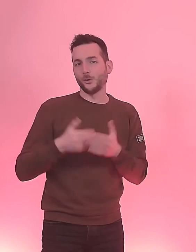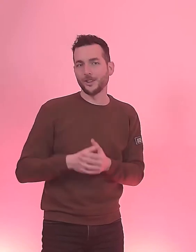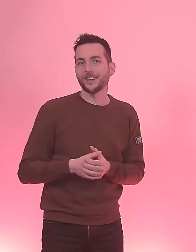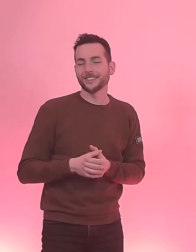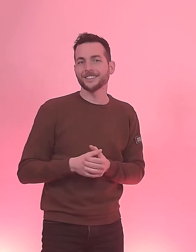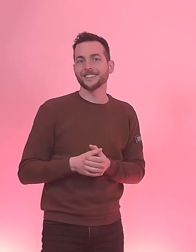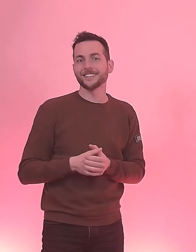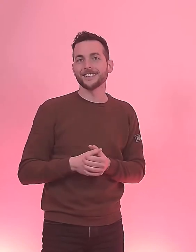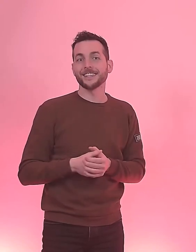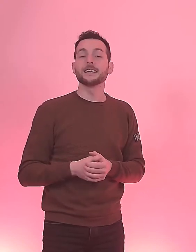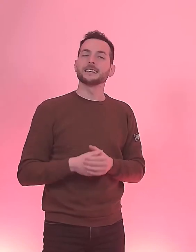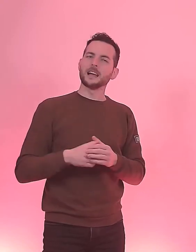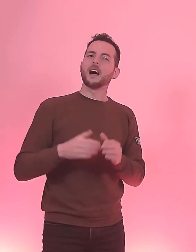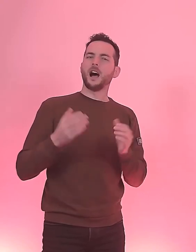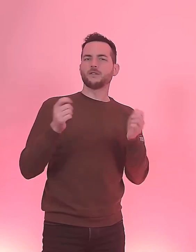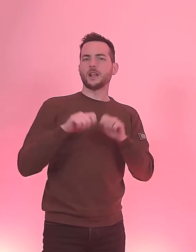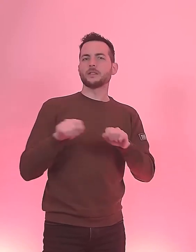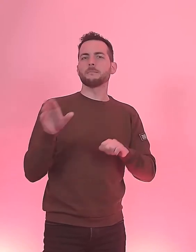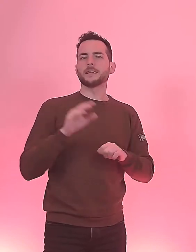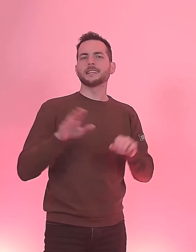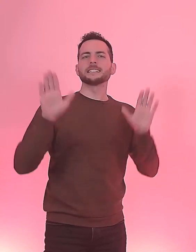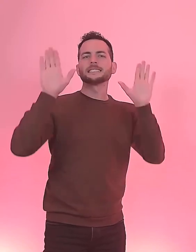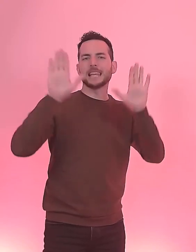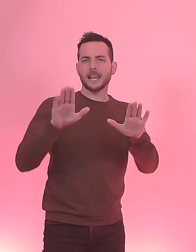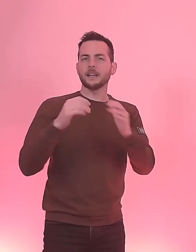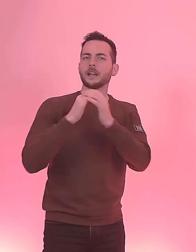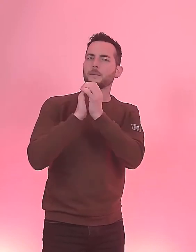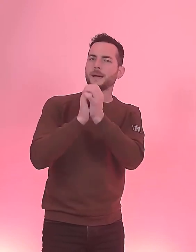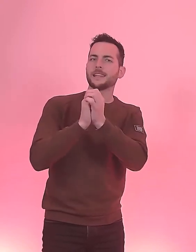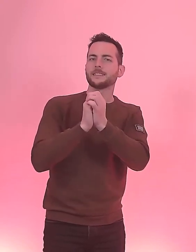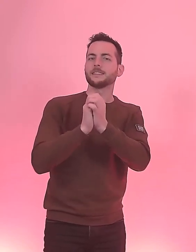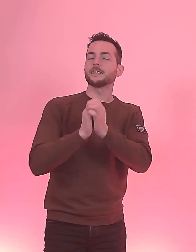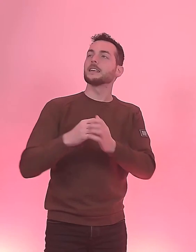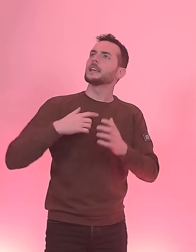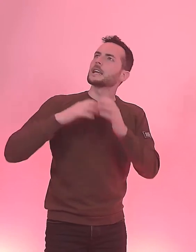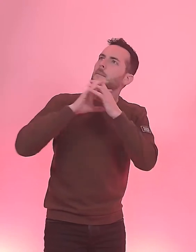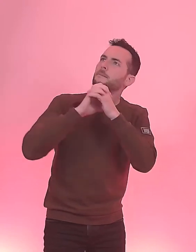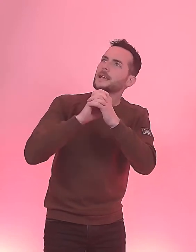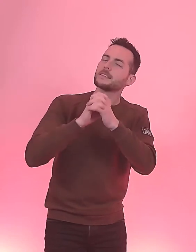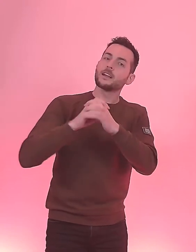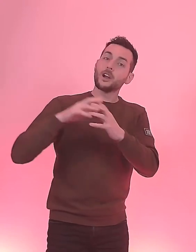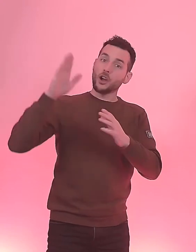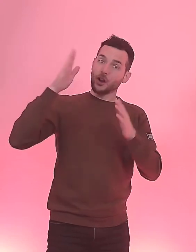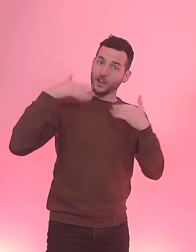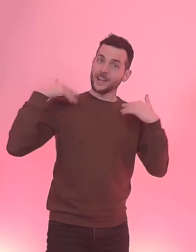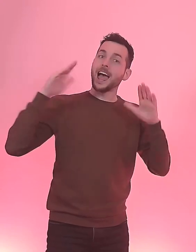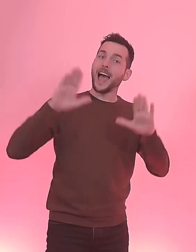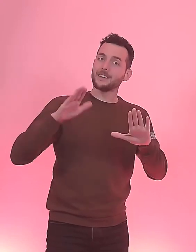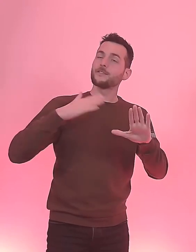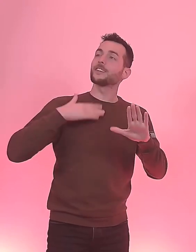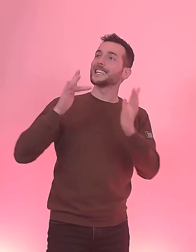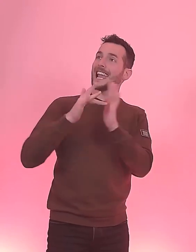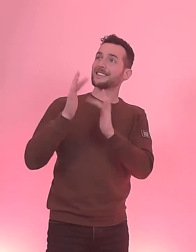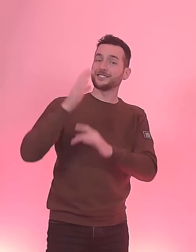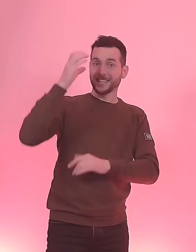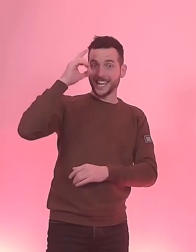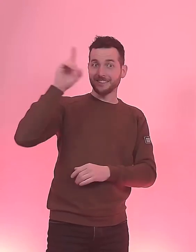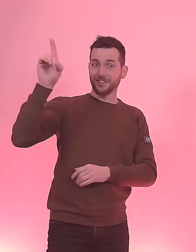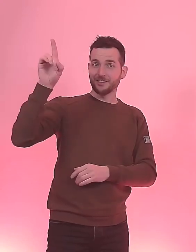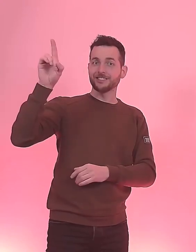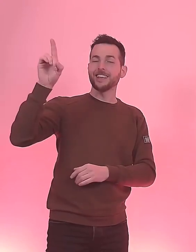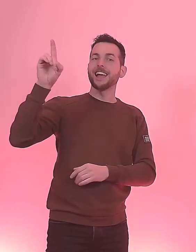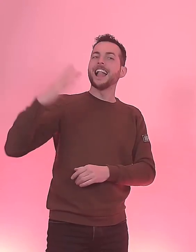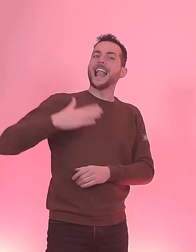een zegenbede ik bid dat de genade van jezus christus en de liefde